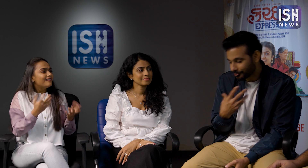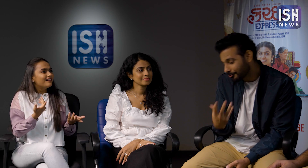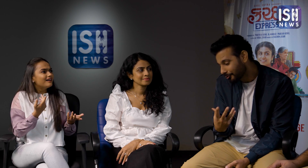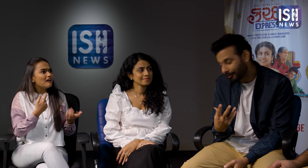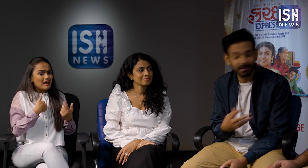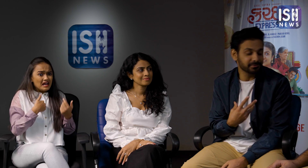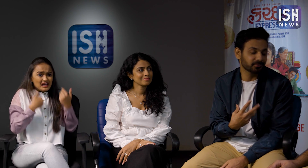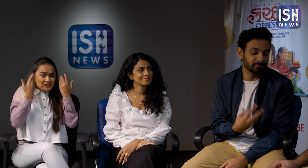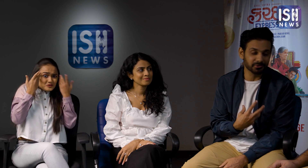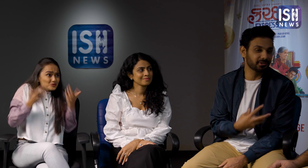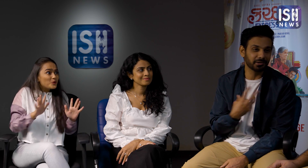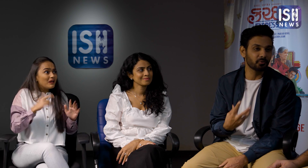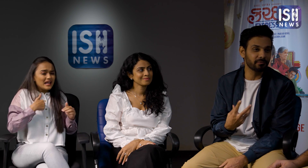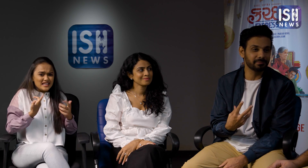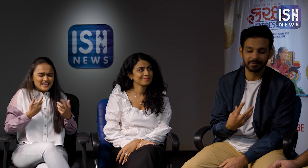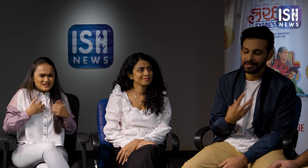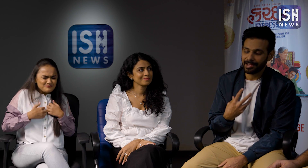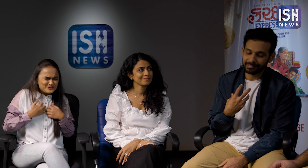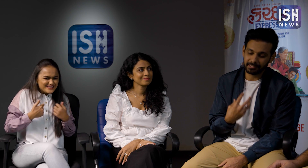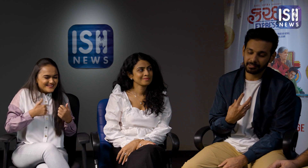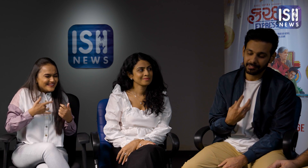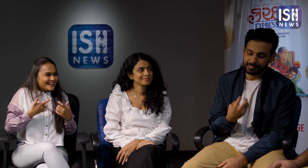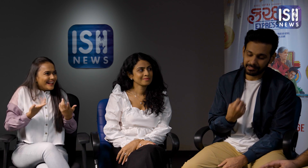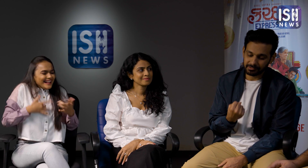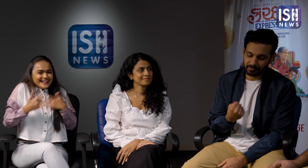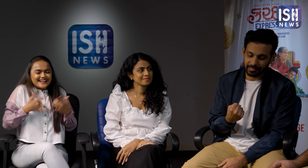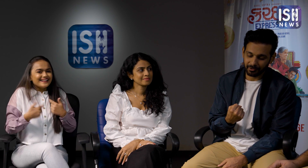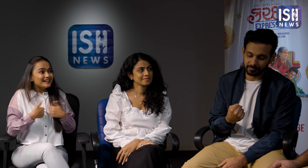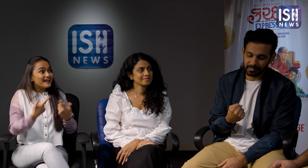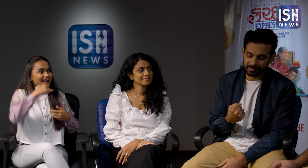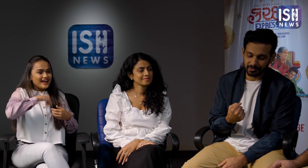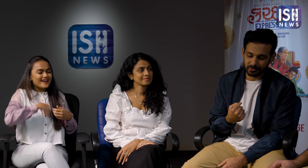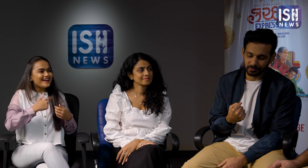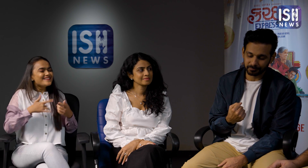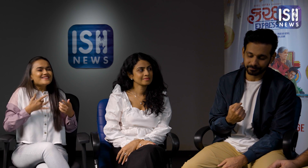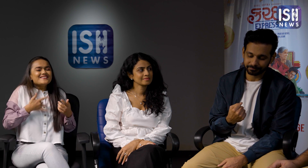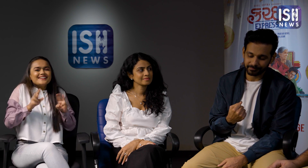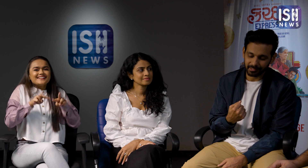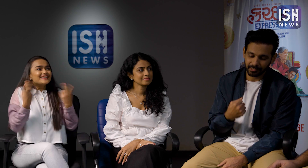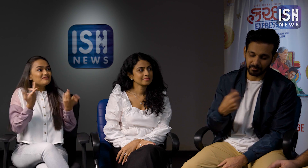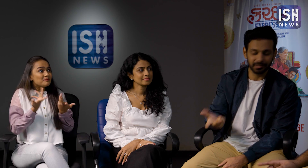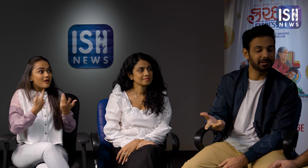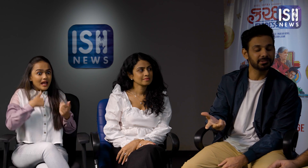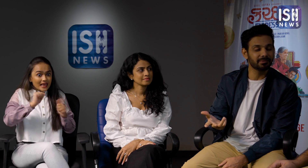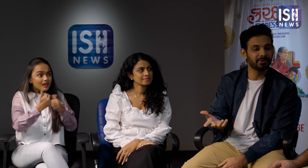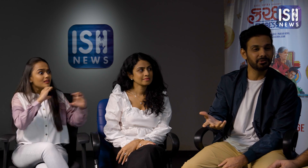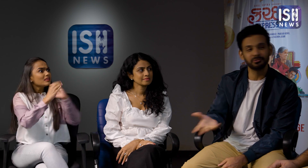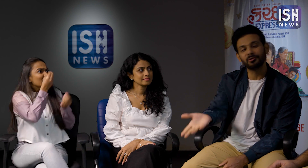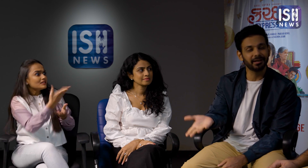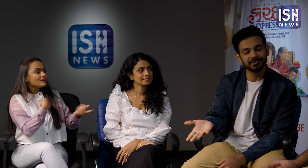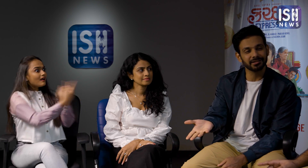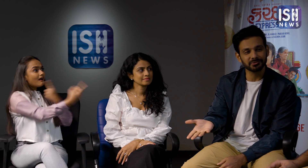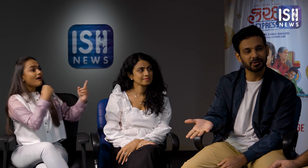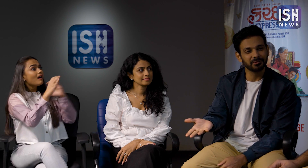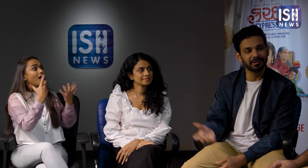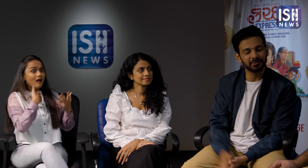I just don't know why I'm so emotional and overwhelmed. I think it is the feeling of being able to communicate with someone you